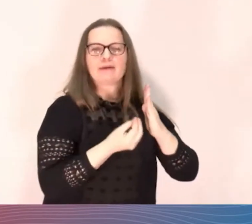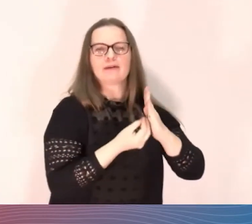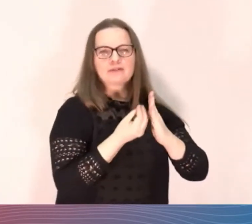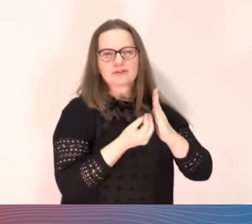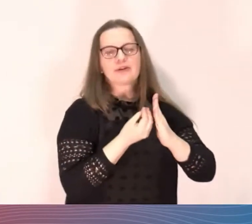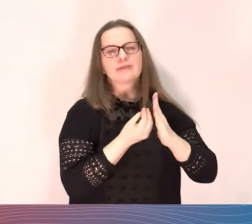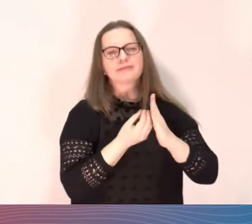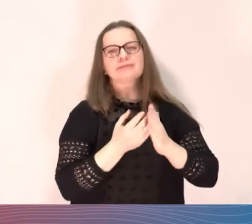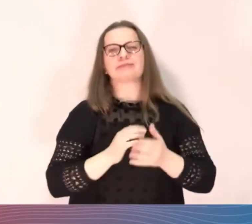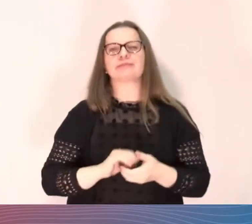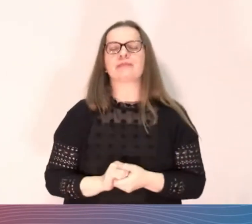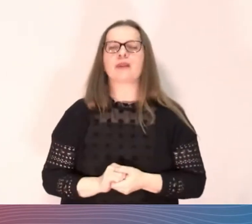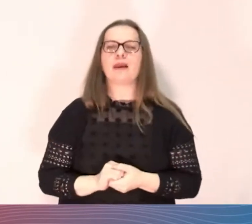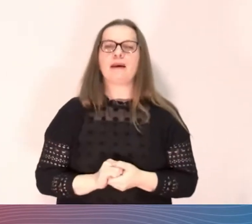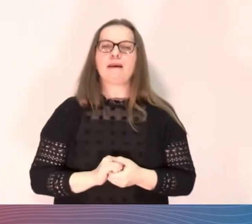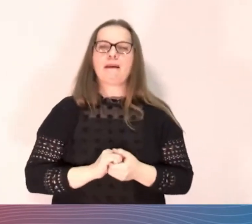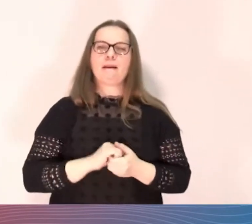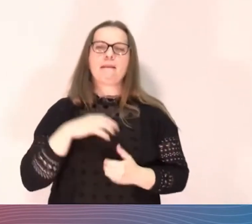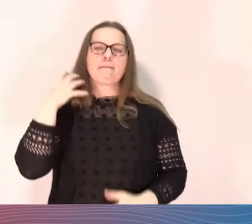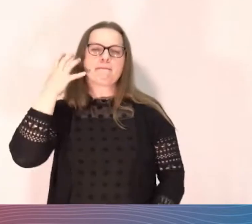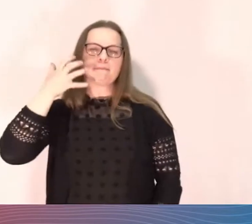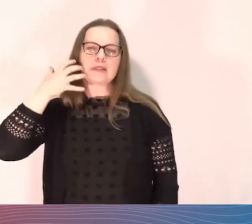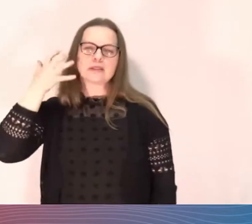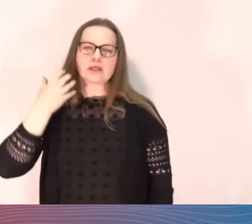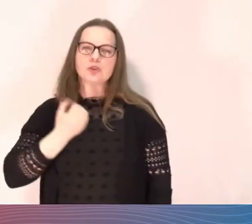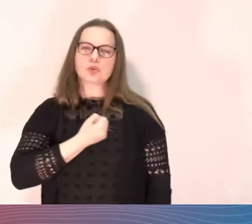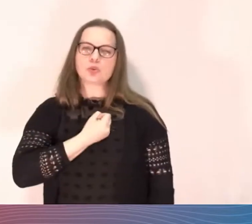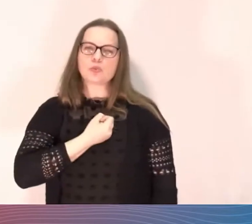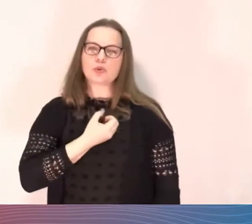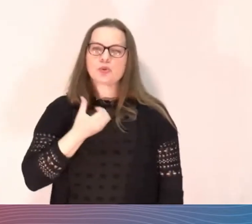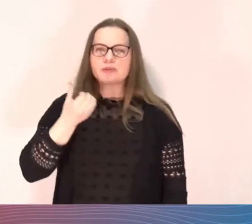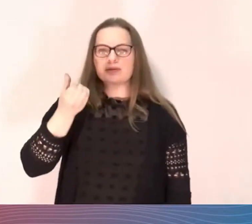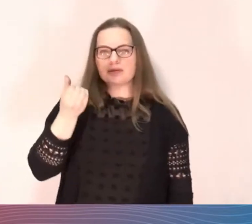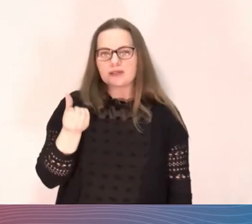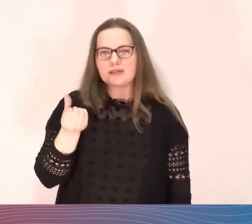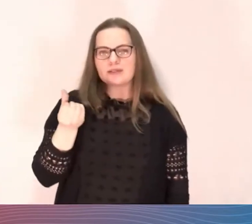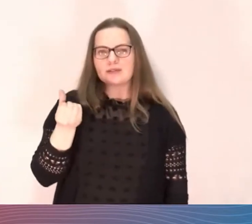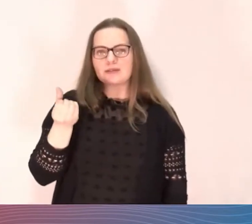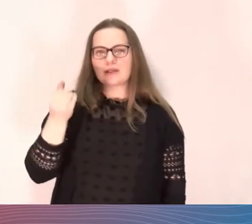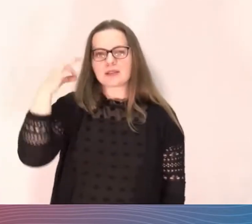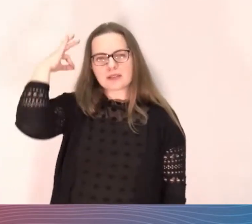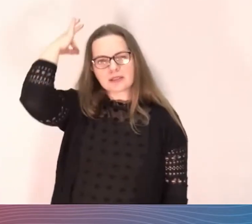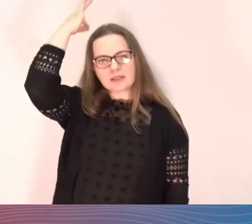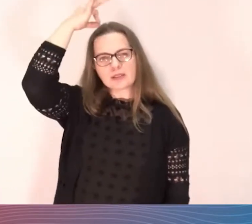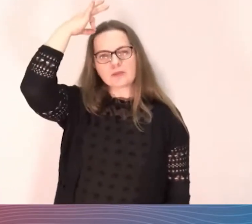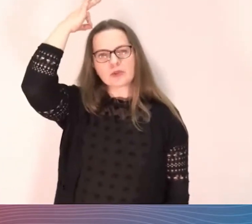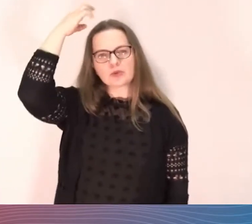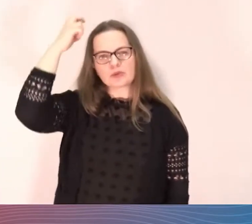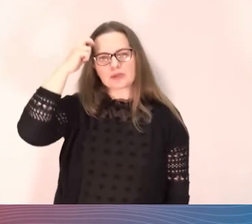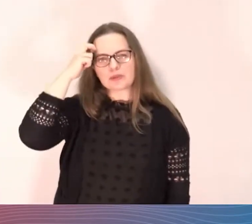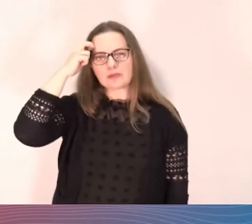Mensagem 6, espírito de sabedoria e de revelação.